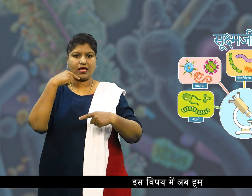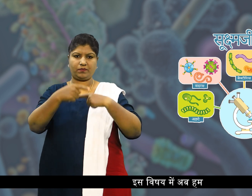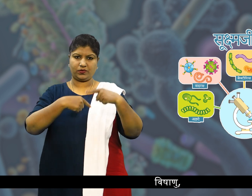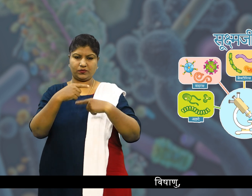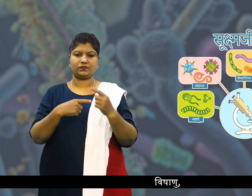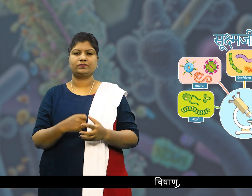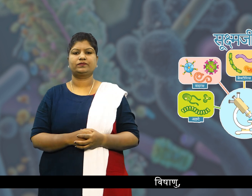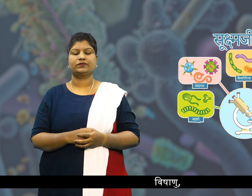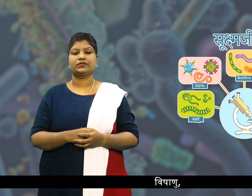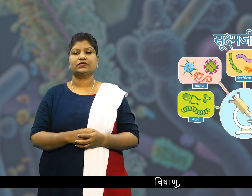विषाणु,